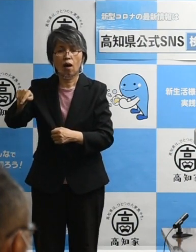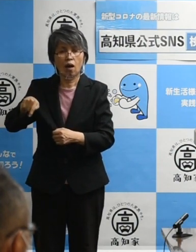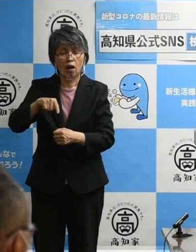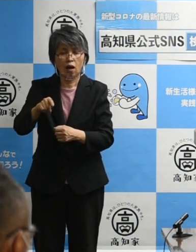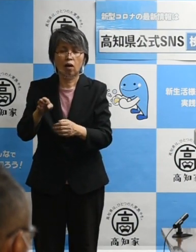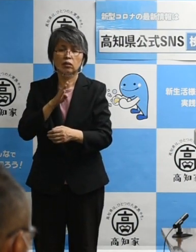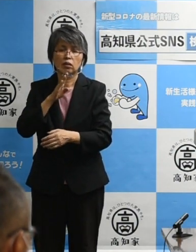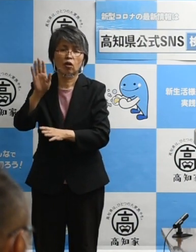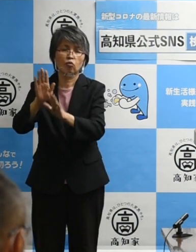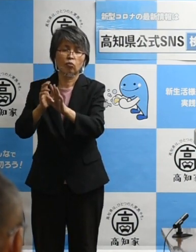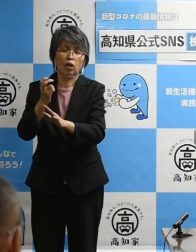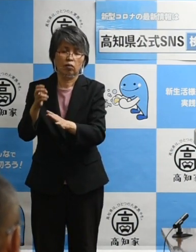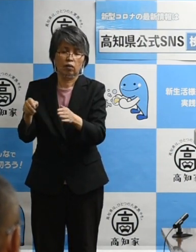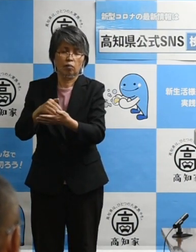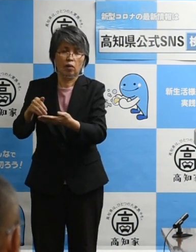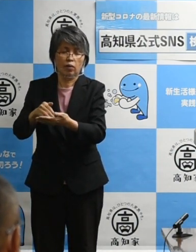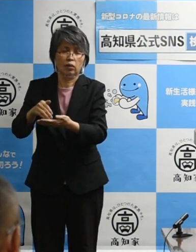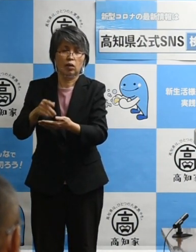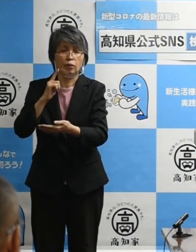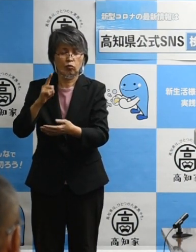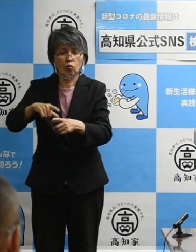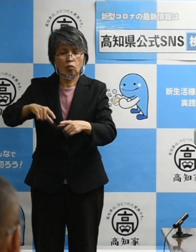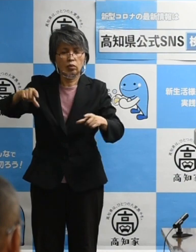をしますと、これが全国的な